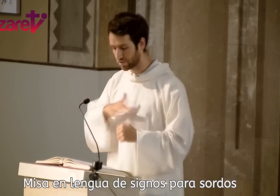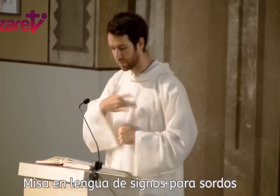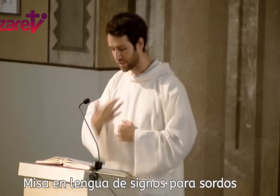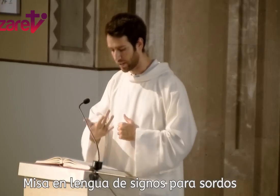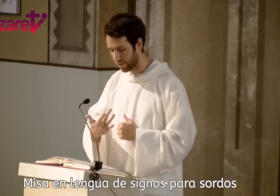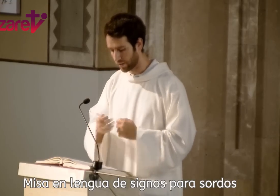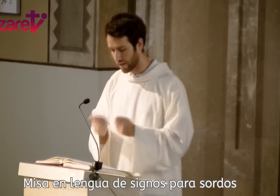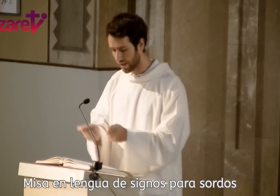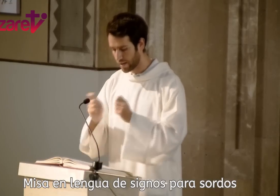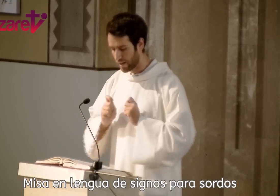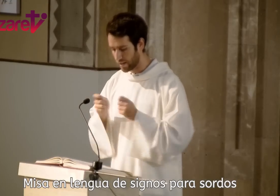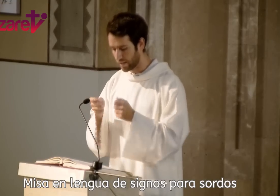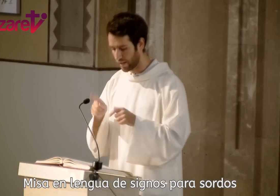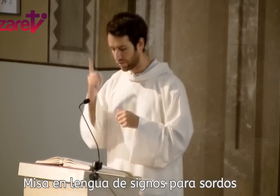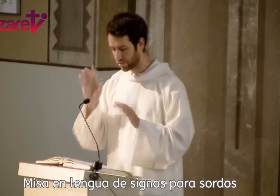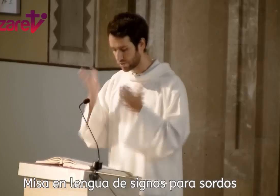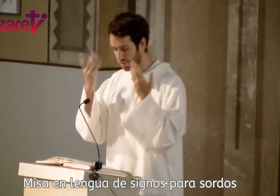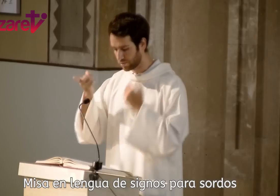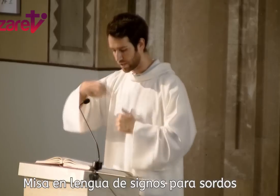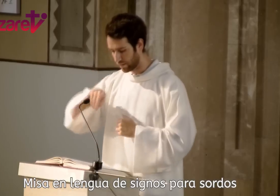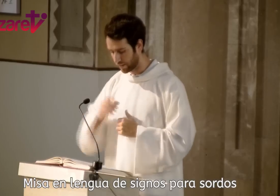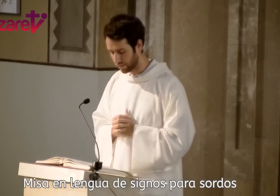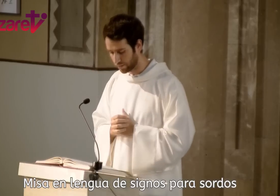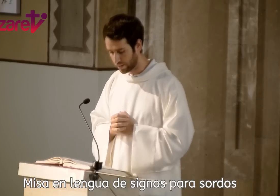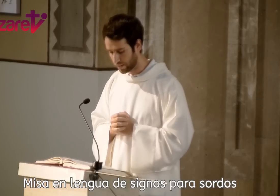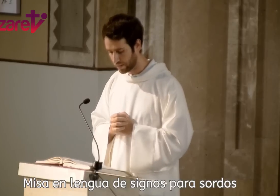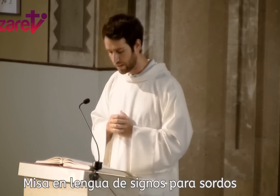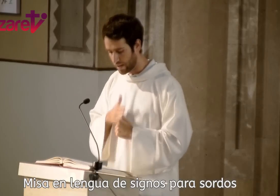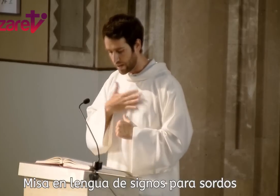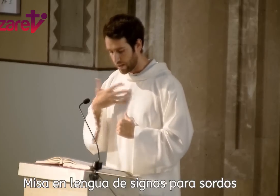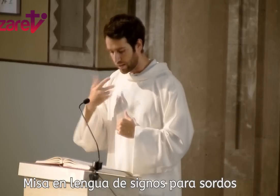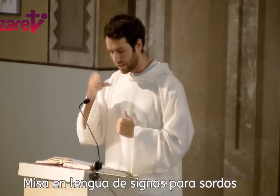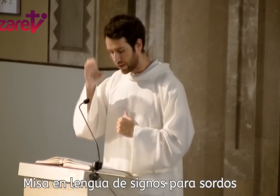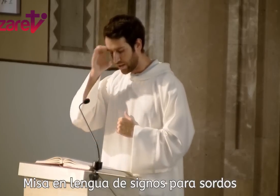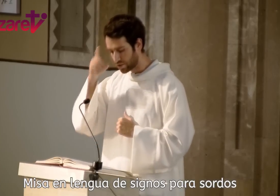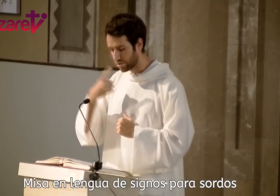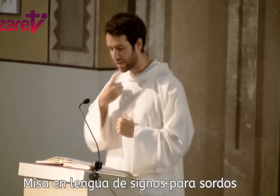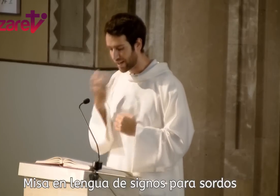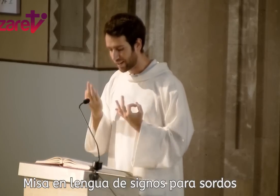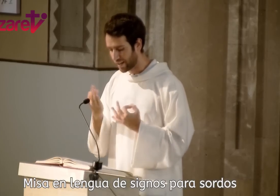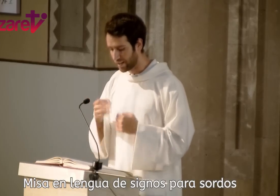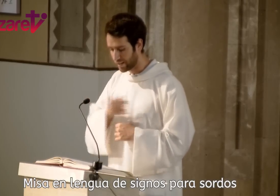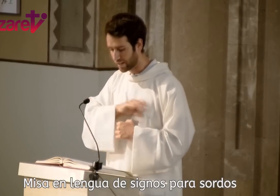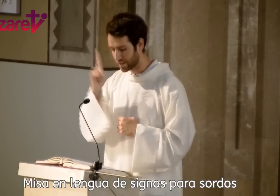tu misericordia y danos tu salvación. Quiero escuchar qué dice el